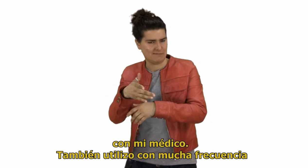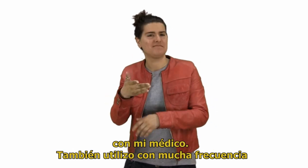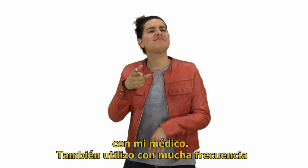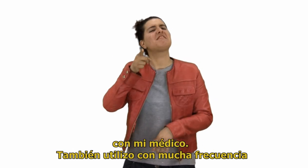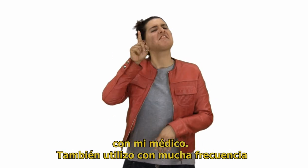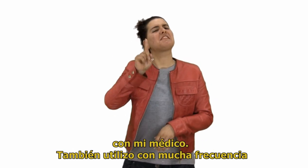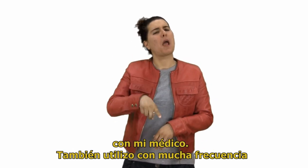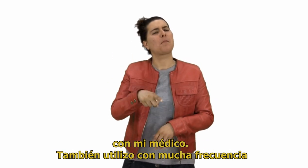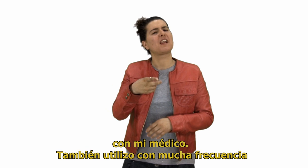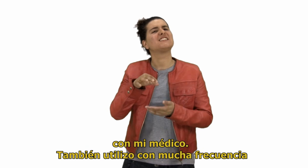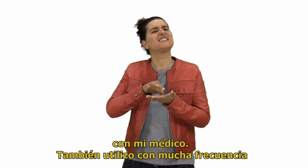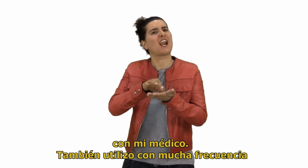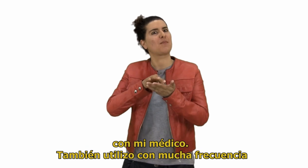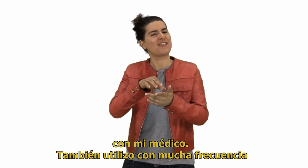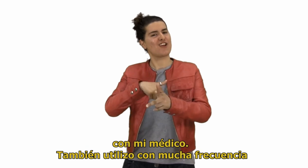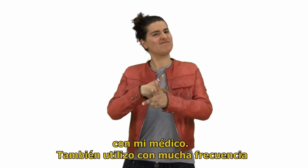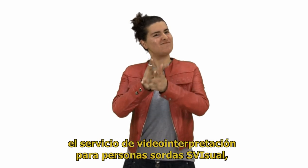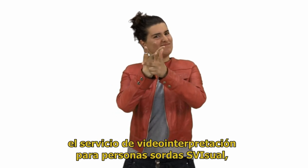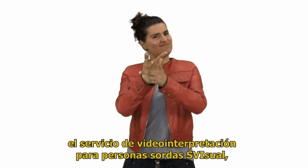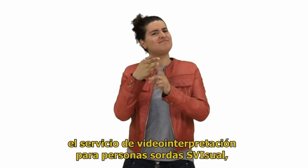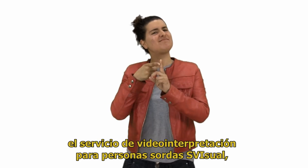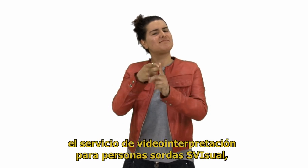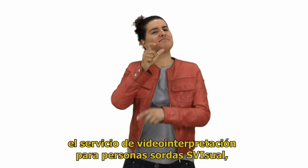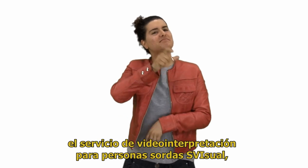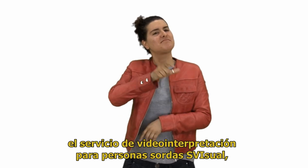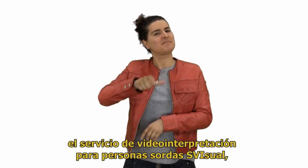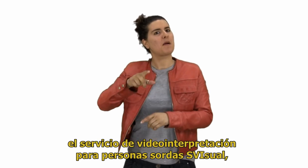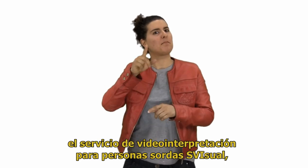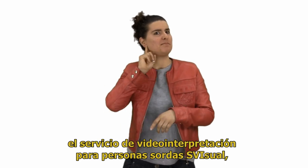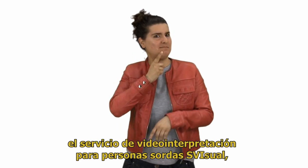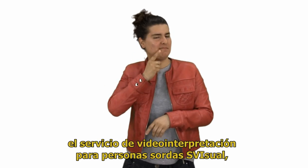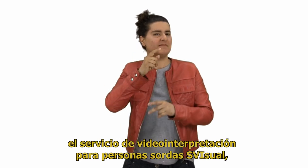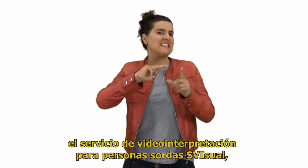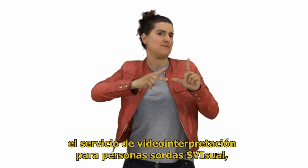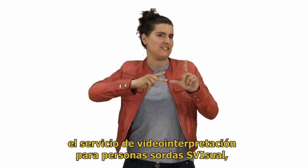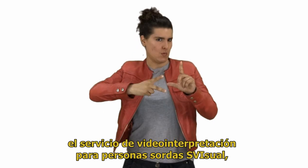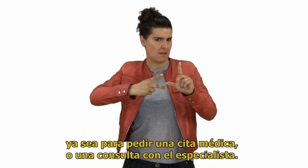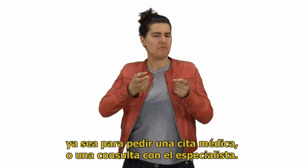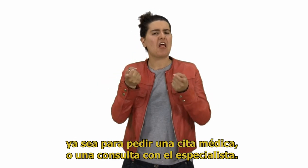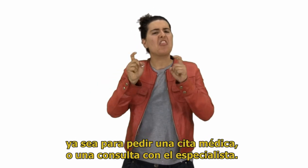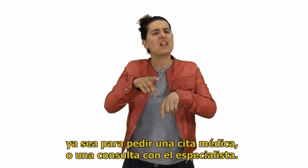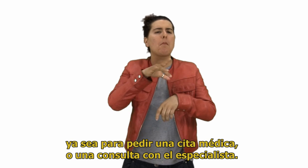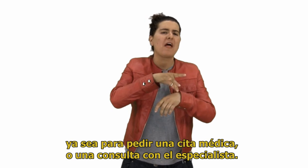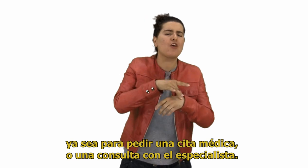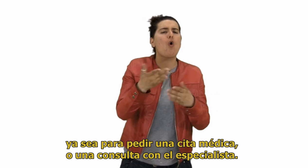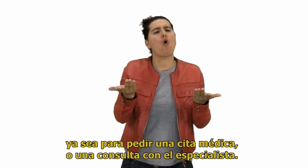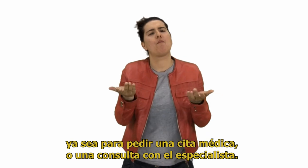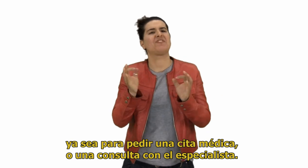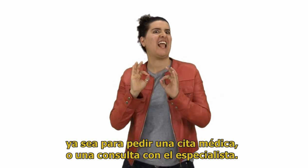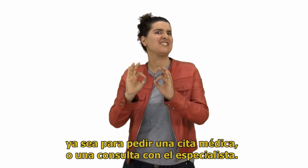También utilizo con mucha frecuencia el servicio de videointerpretación para personas sordas Svisual, ya sea para pedir una cita médica